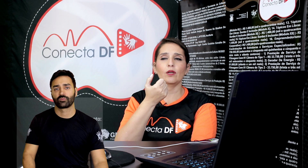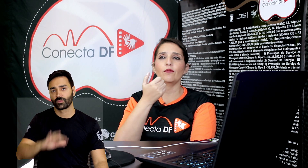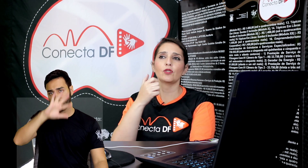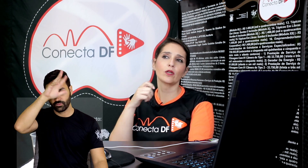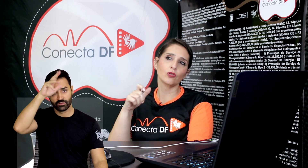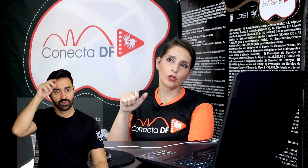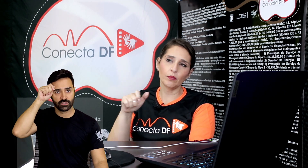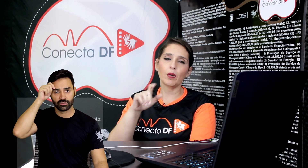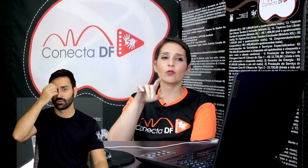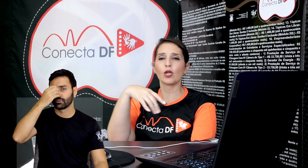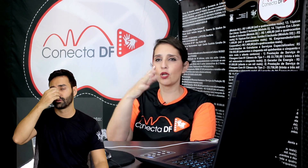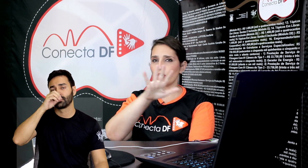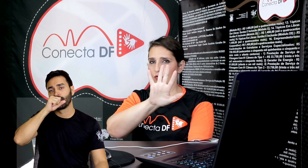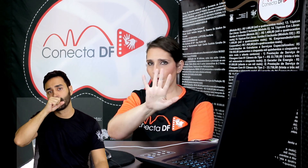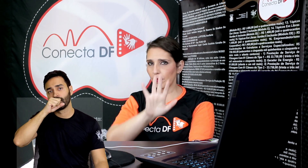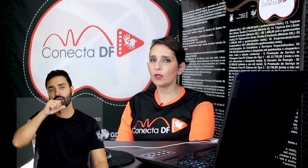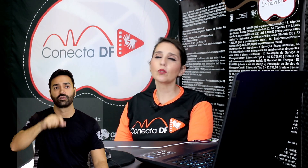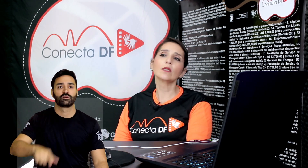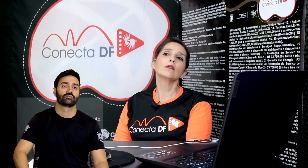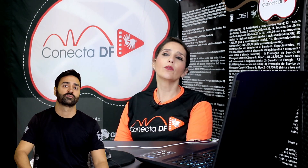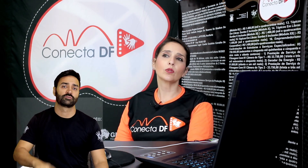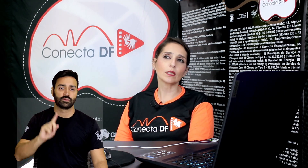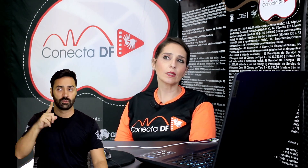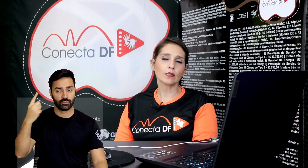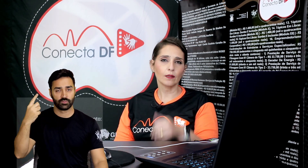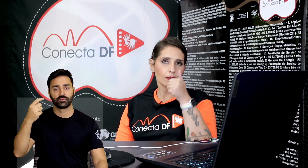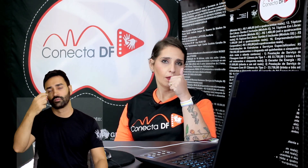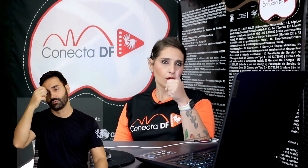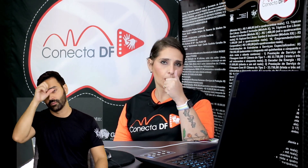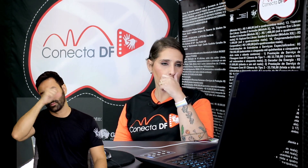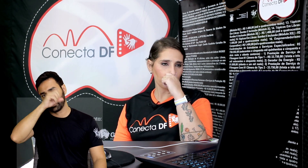laranja, refrigerante de limão. Já já a gente vai aprender outras frutas, ok?